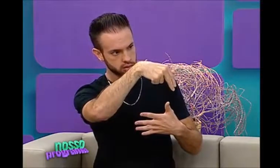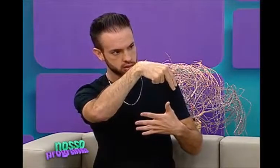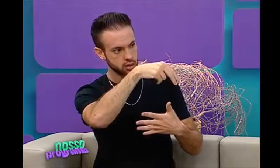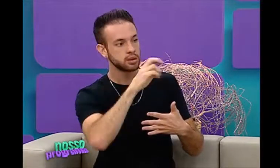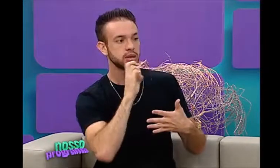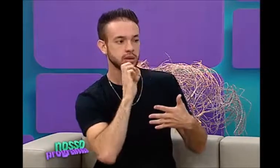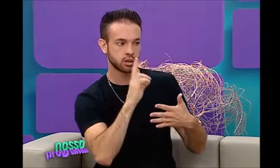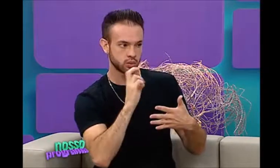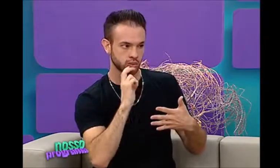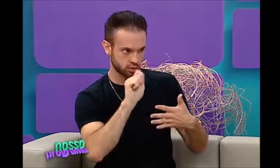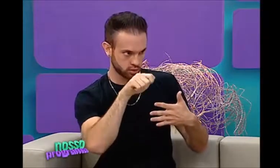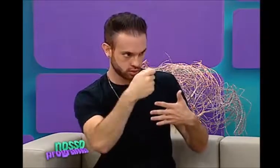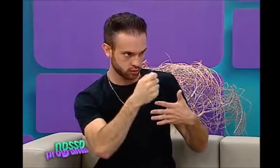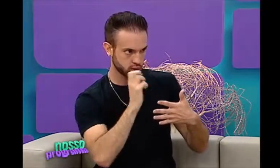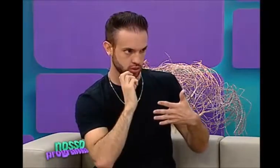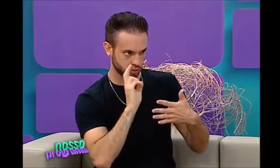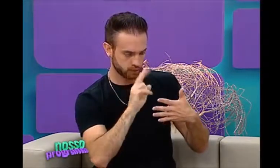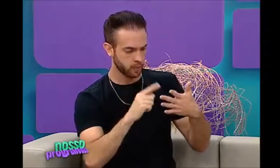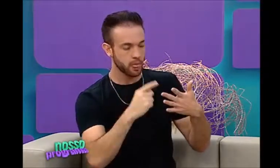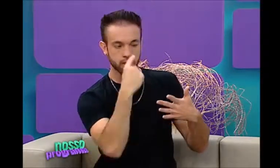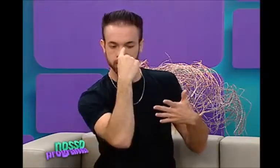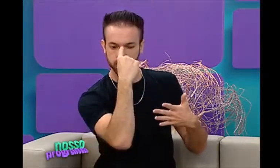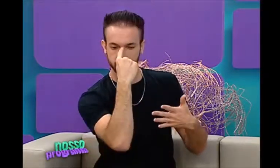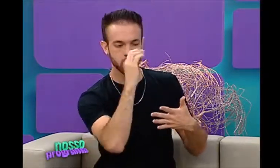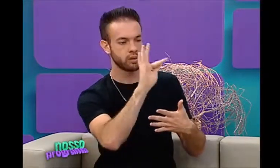Luan, também um homem, Luan.